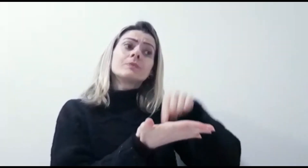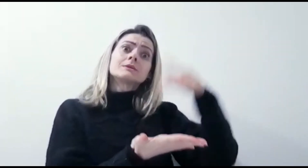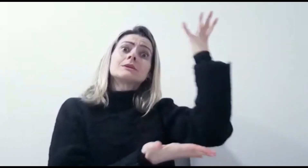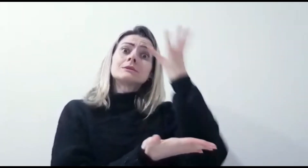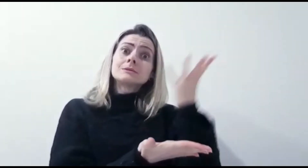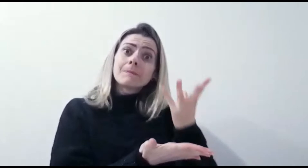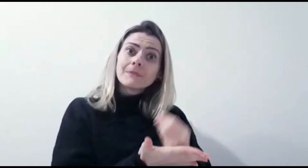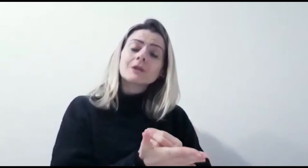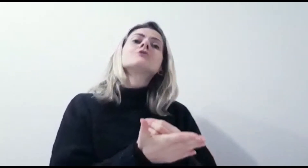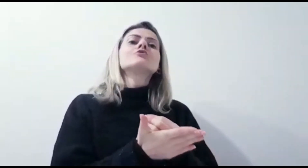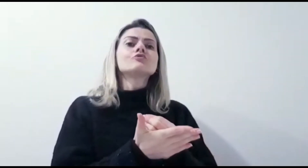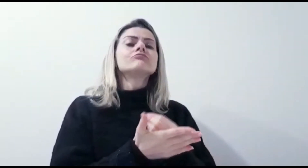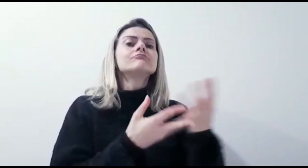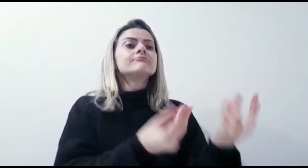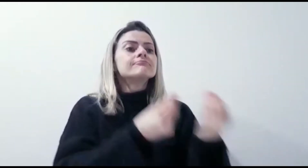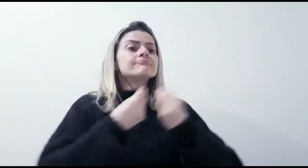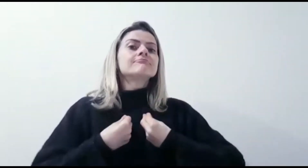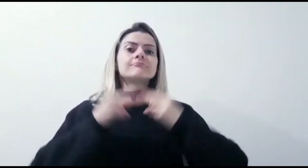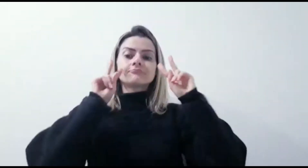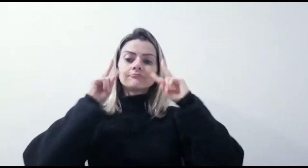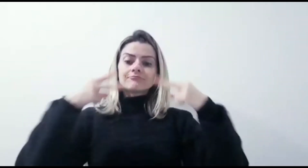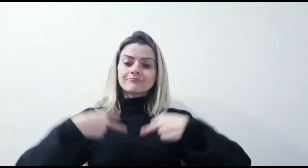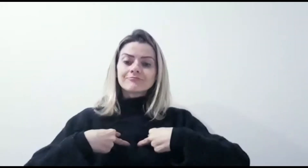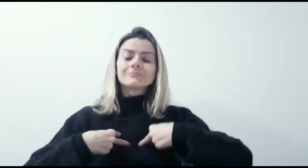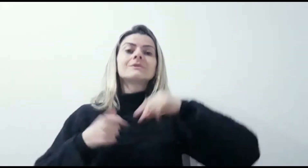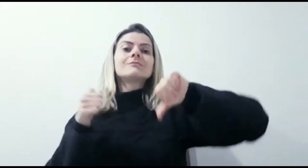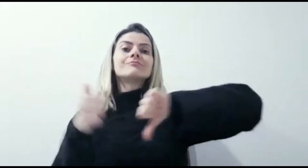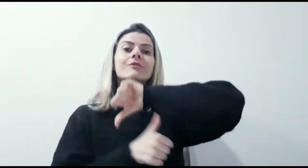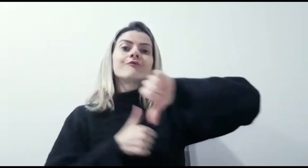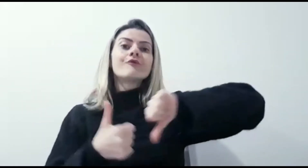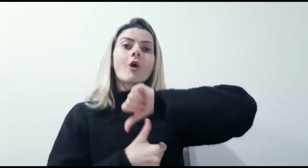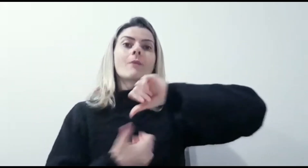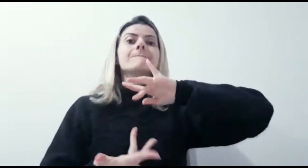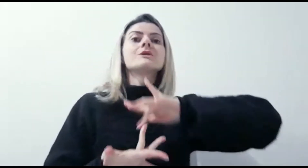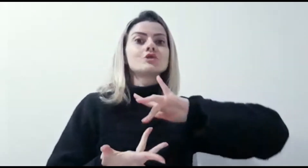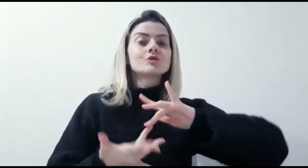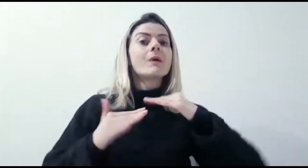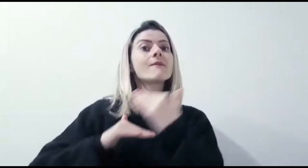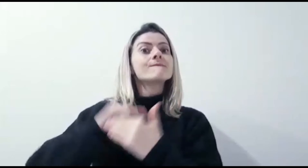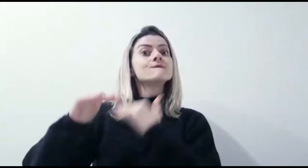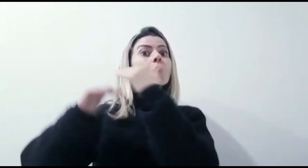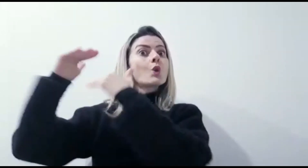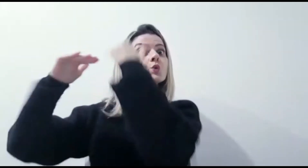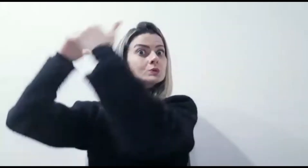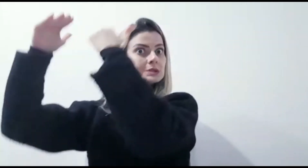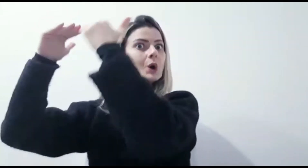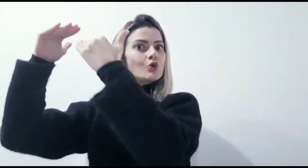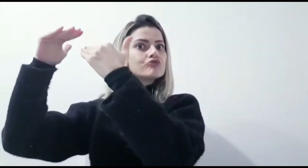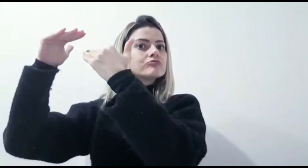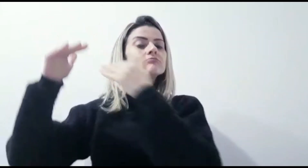nele. Então, o espiritismo nos traz a possibilidade de fazermos a nossa reforma íntima para o